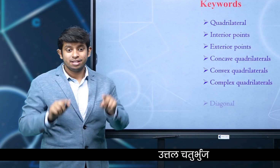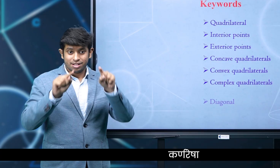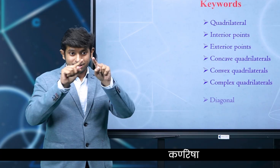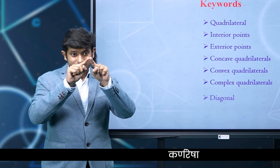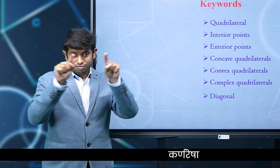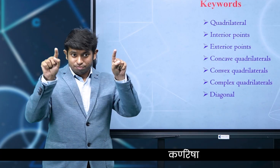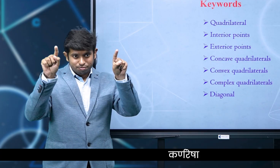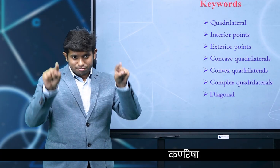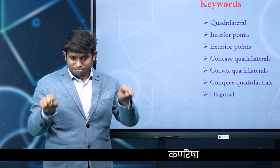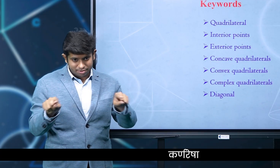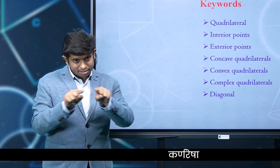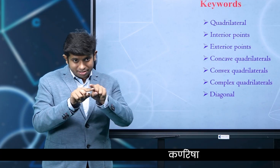कंडरीशा,